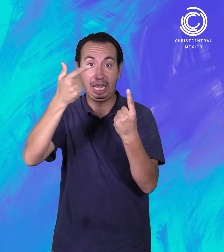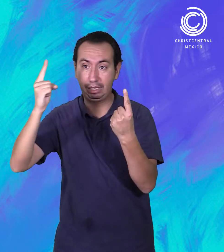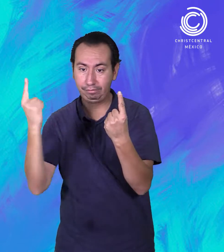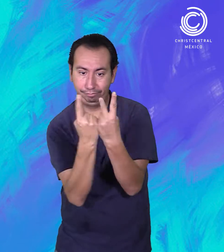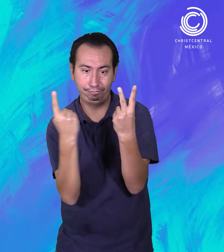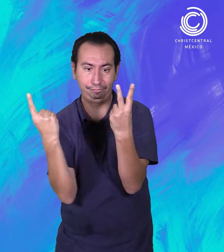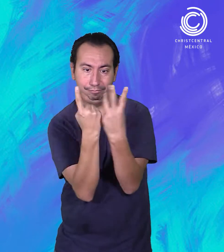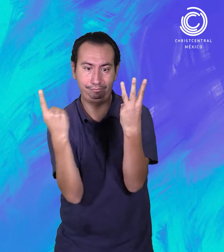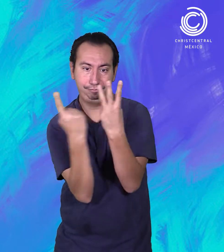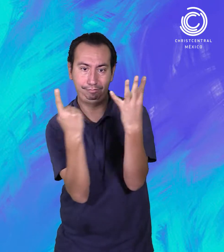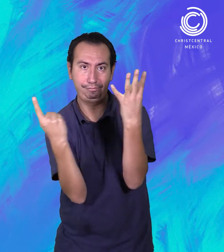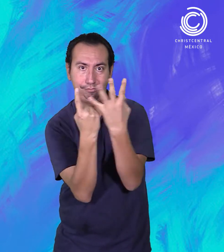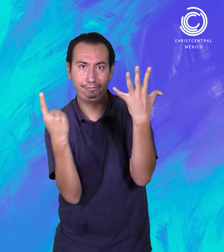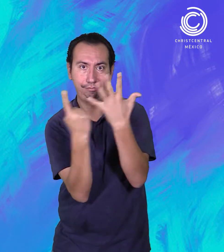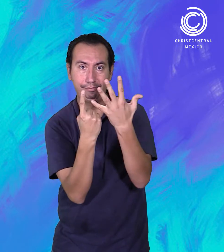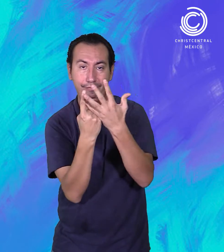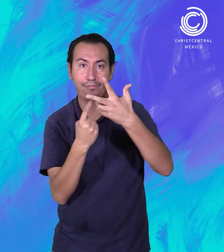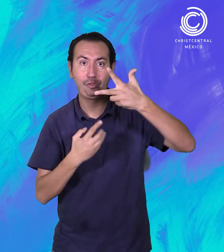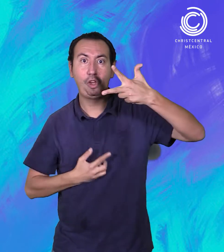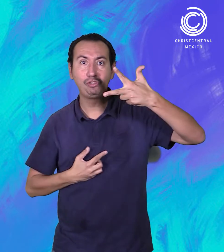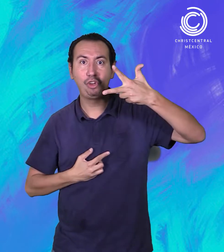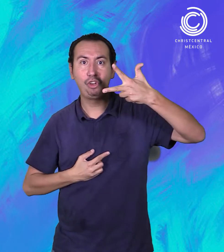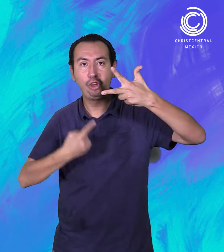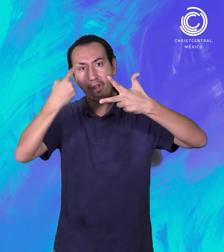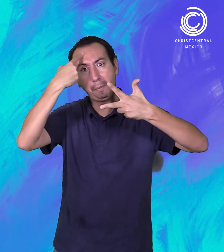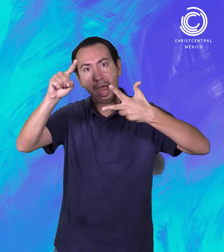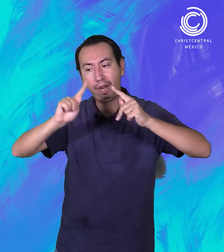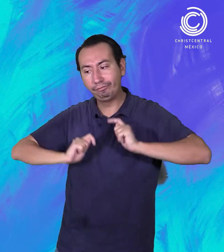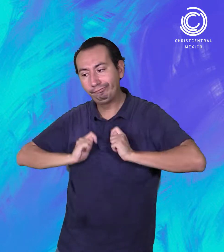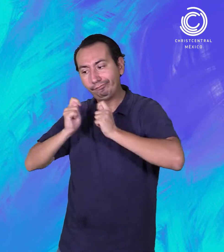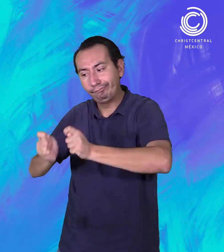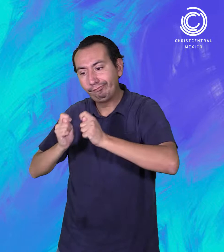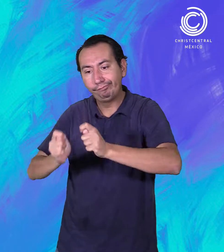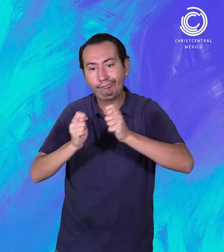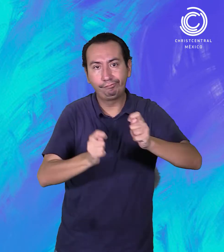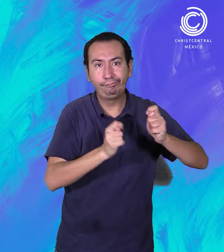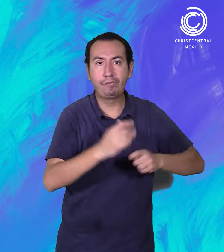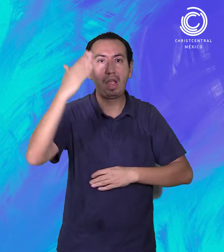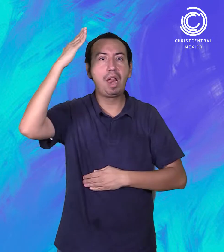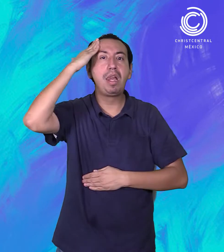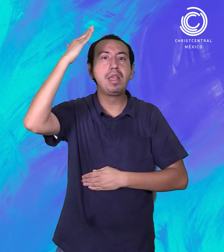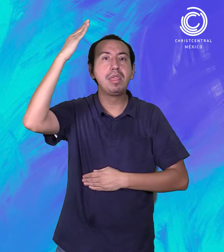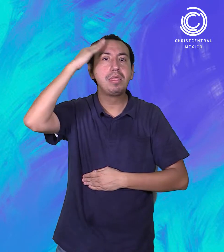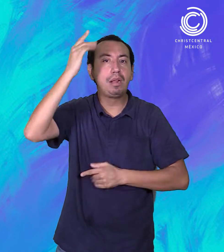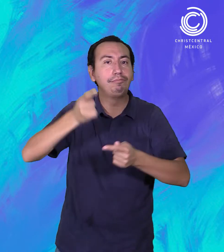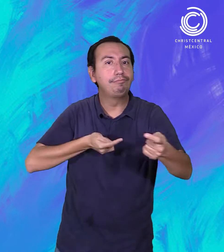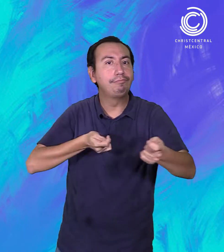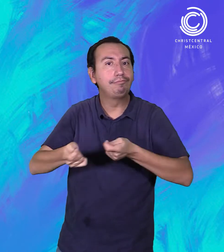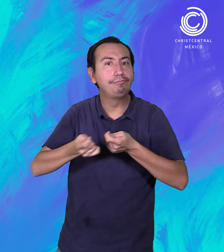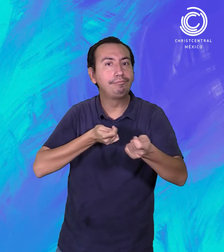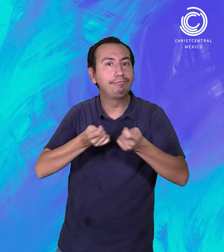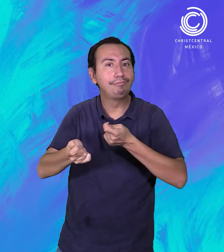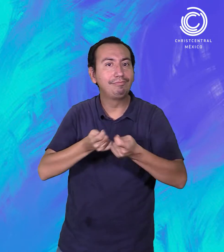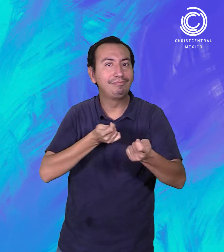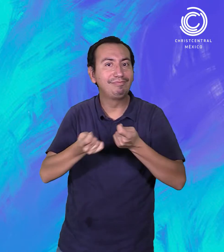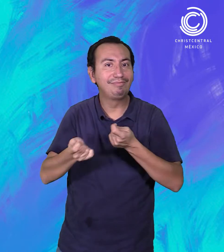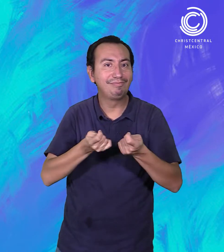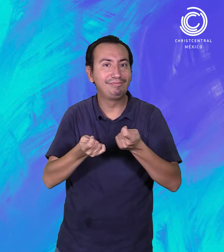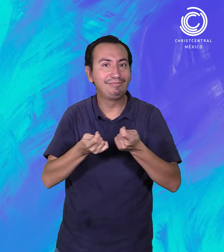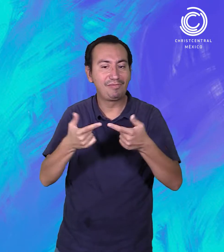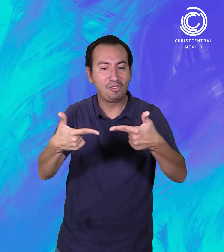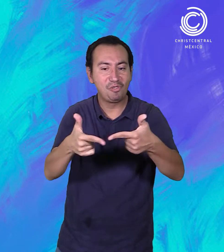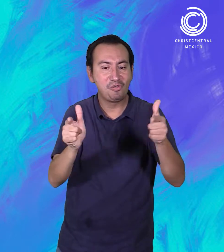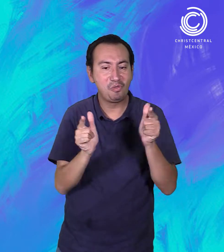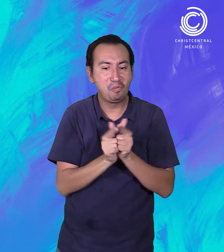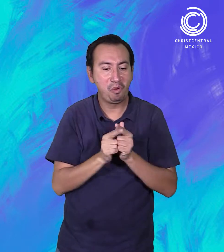cierto sentido de capaces para poder cumplir con esta tarea que les estoy encomendando a ti